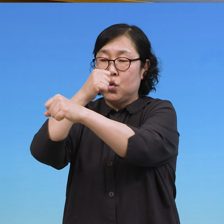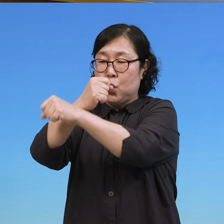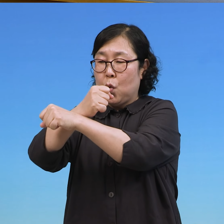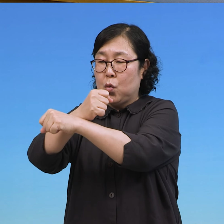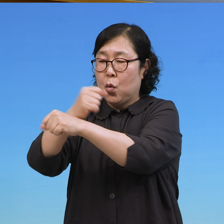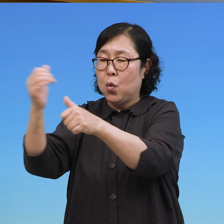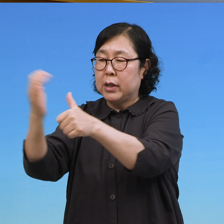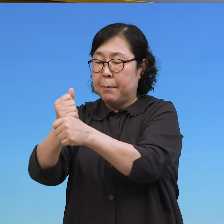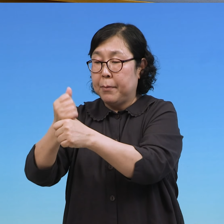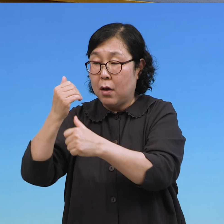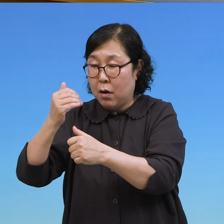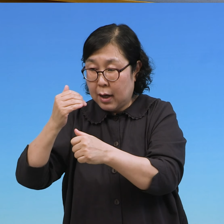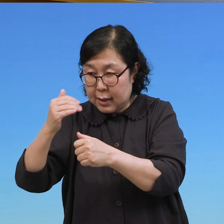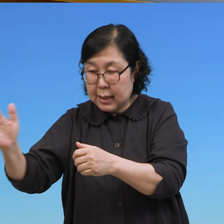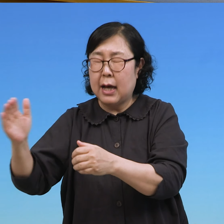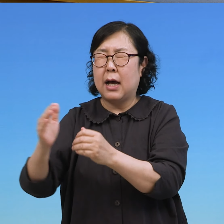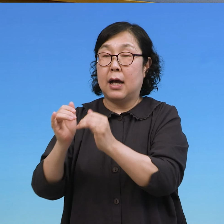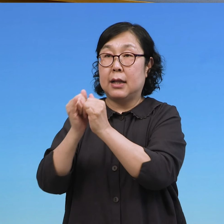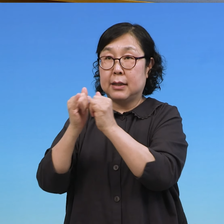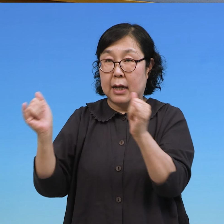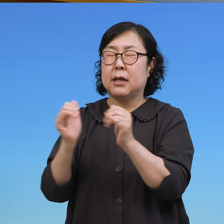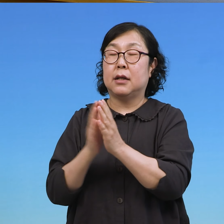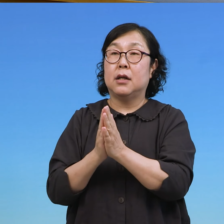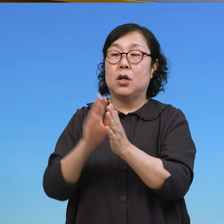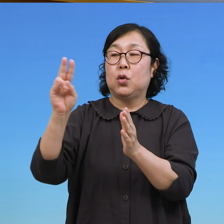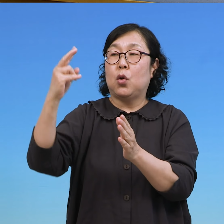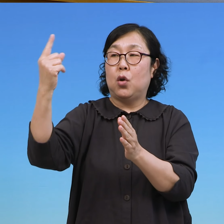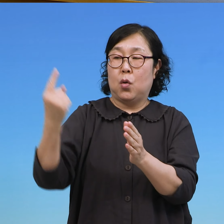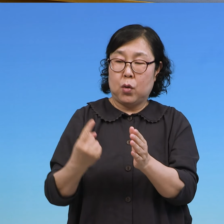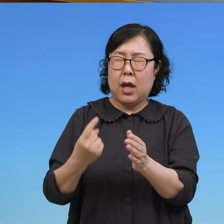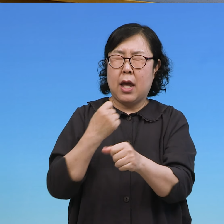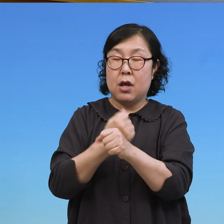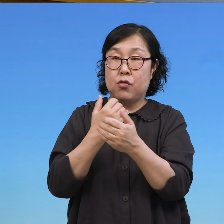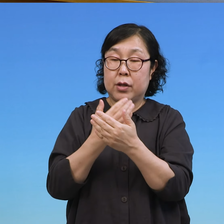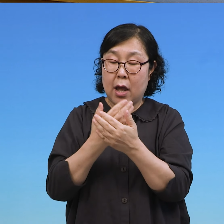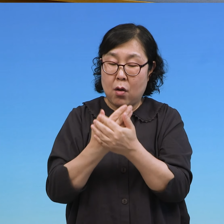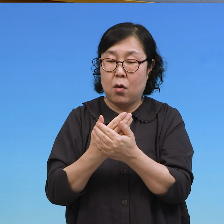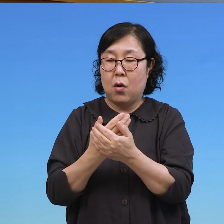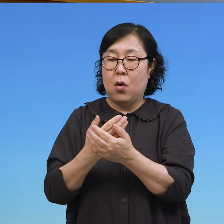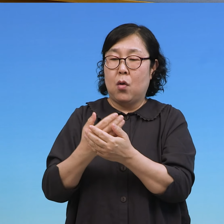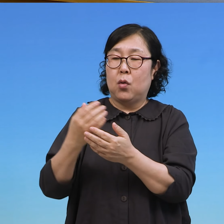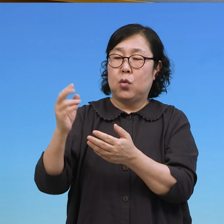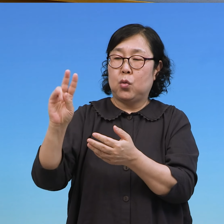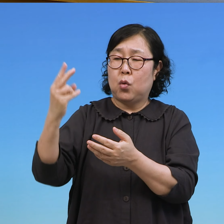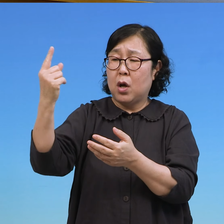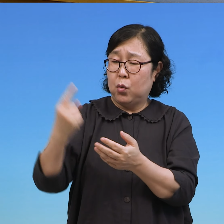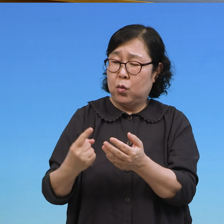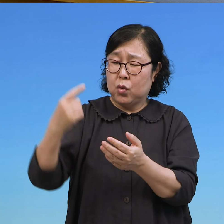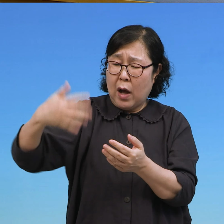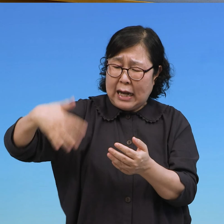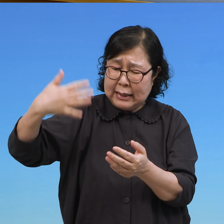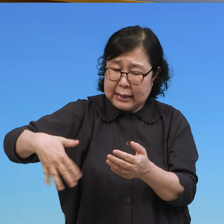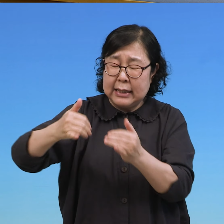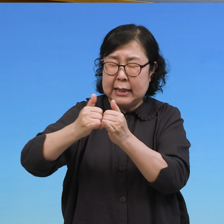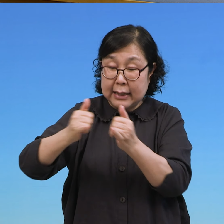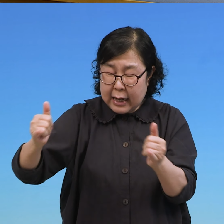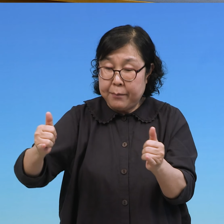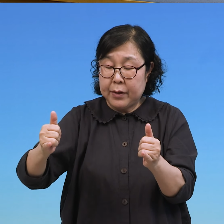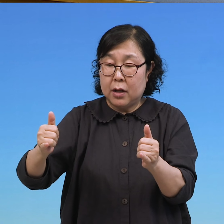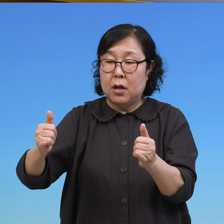자들을 돌려보내 주십시오. 왜 그 포로로 잡혀간 아직도 돌아오지 못하는 우리